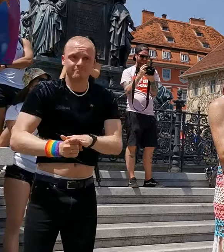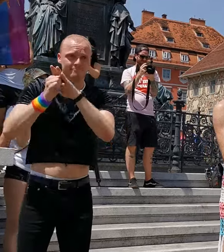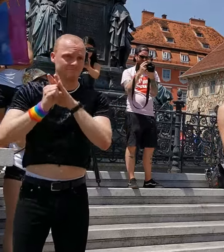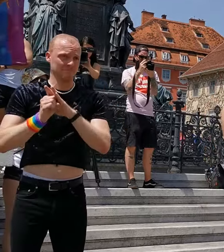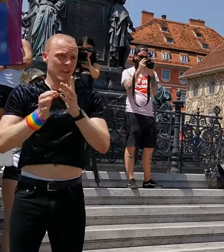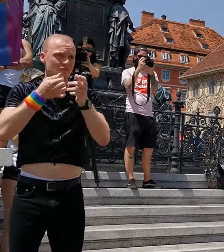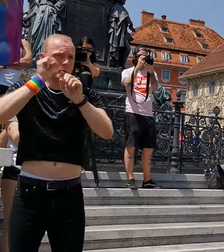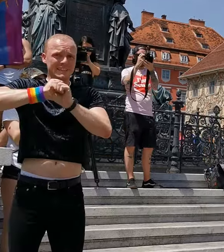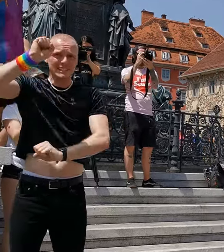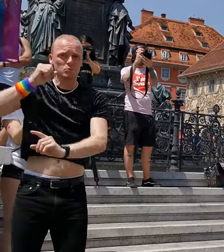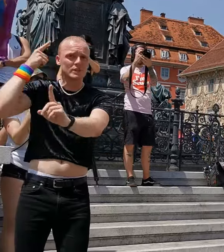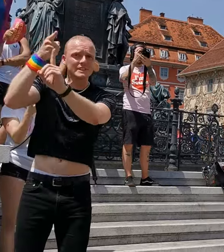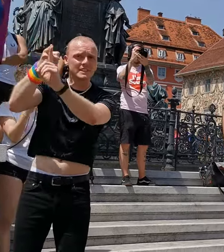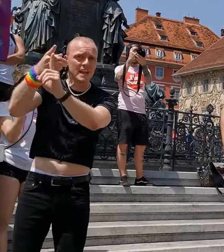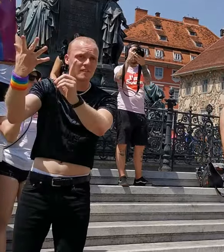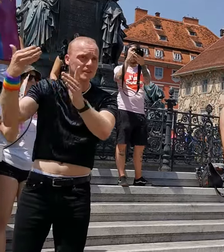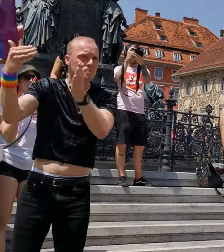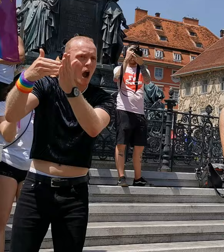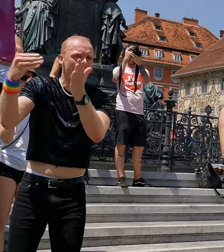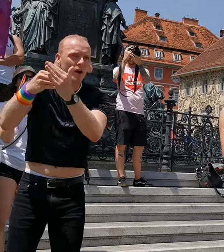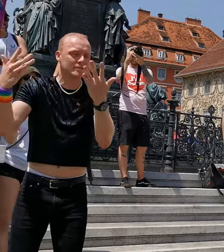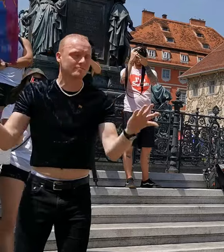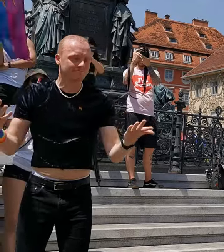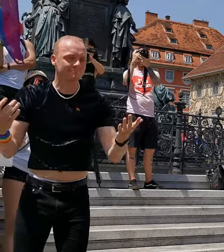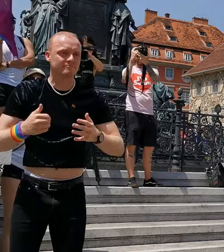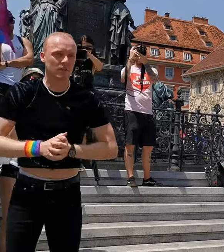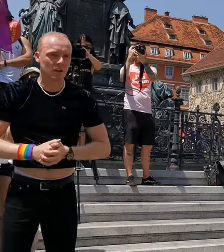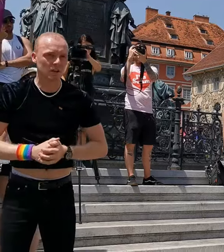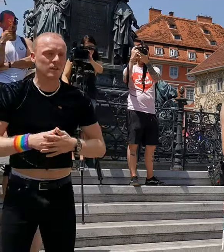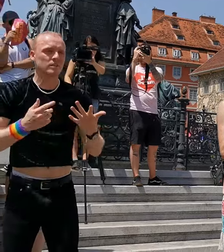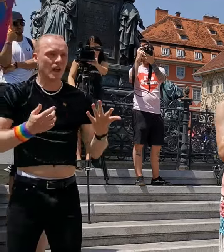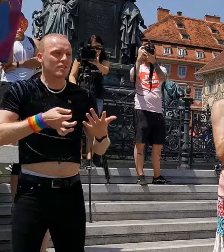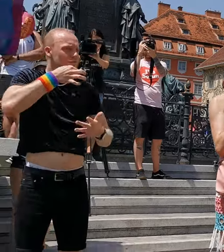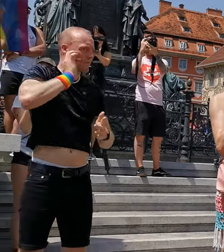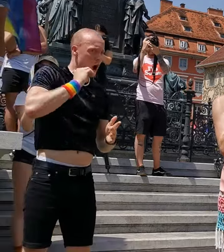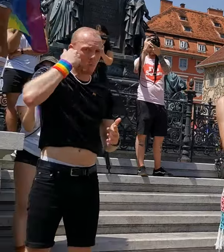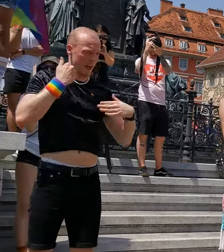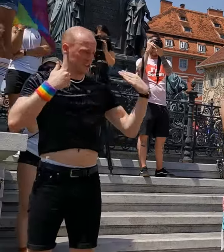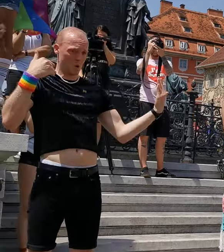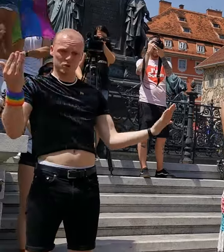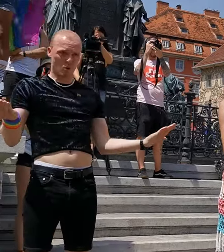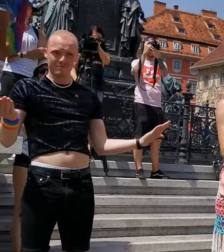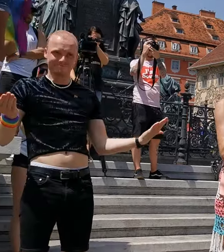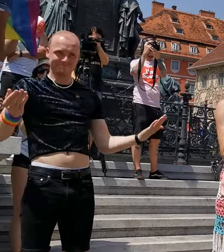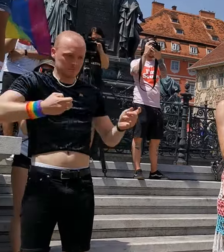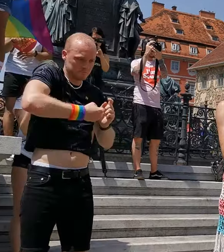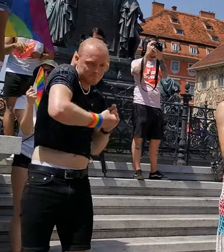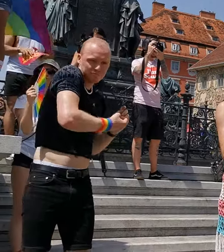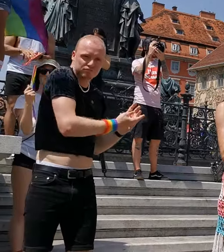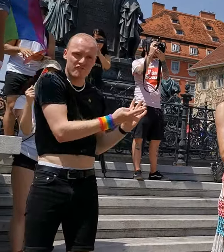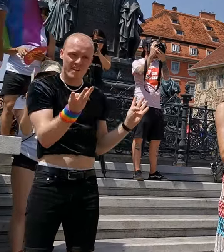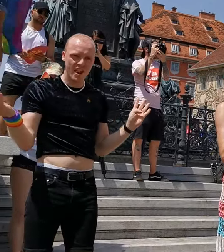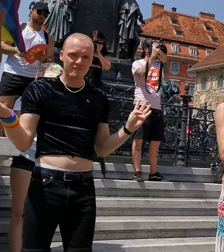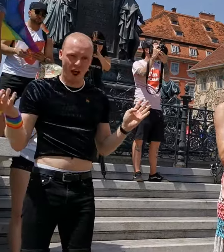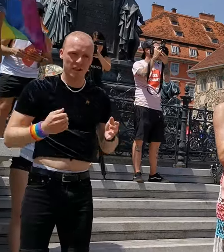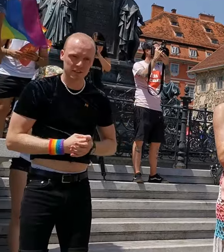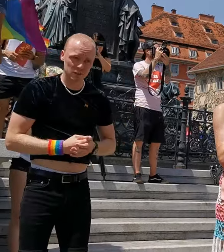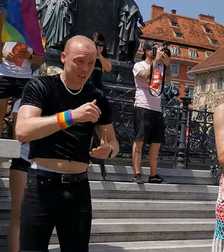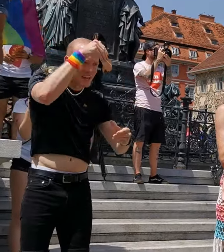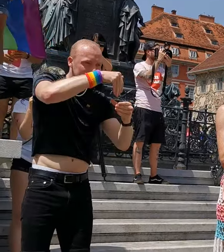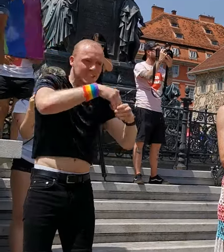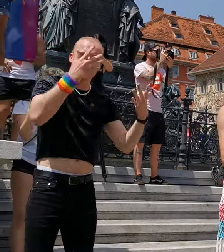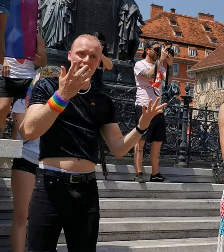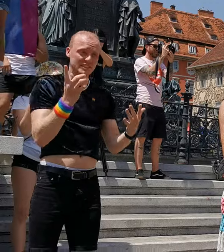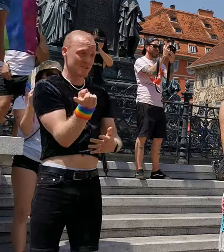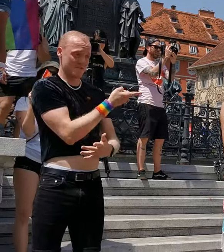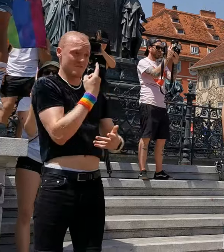seine endgültigen Ziele nicht erreichen, ohne die Geschlechterbinarität aufzubrechen. Und Queerness verliert ihren Sinn,